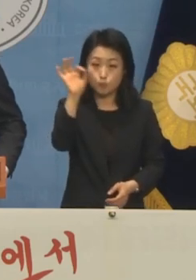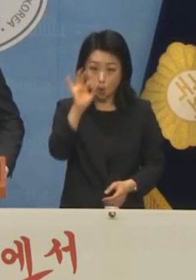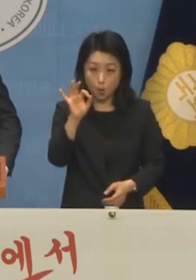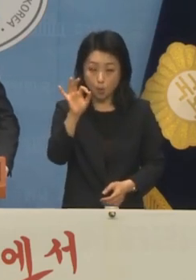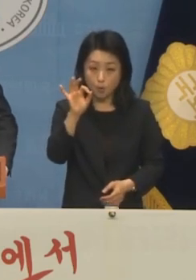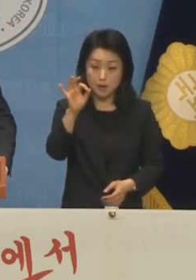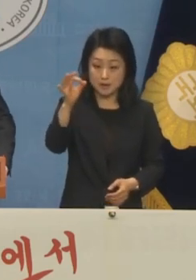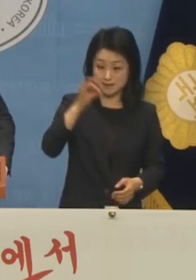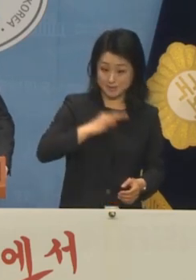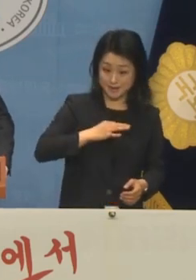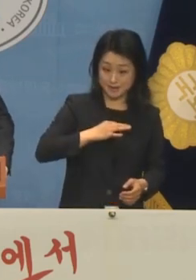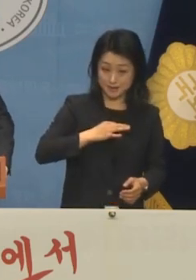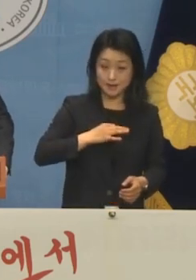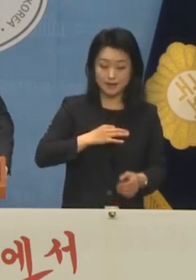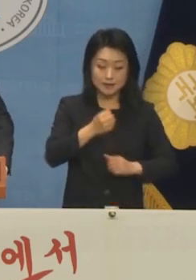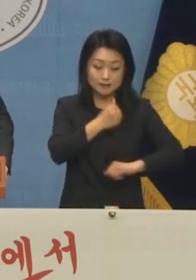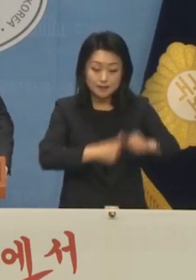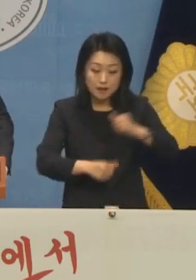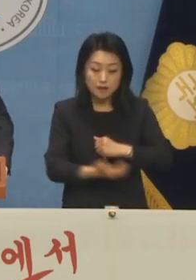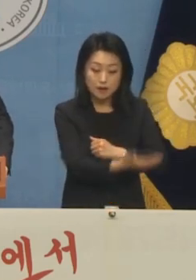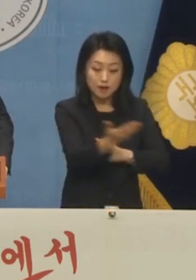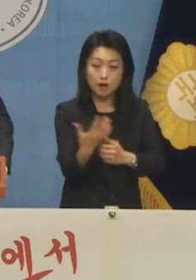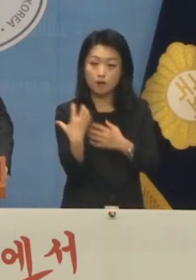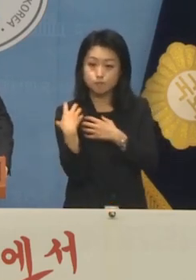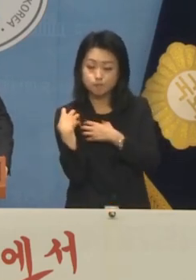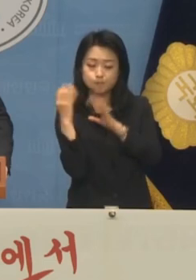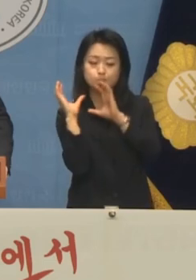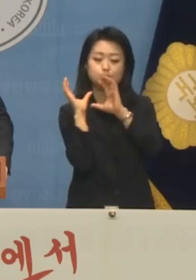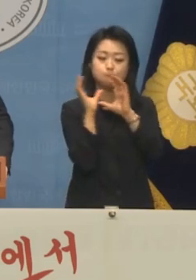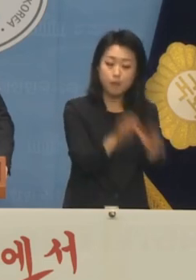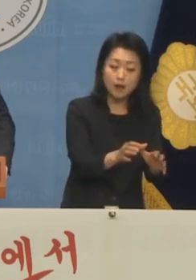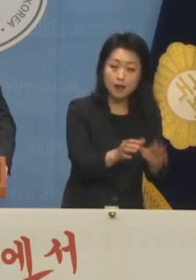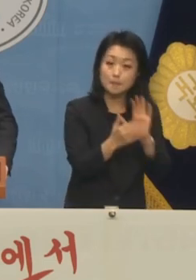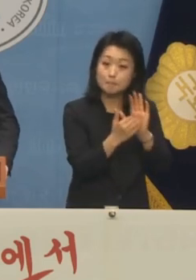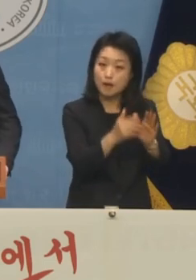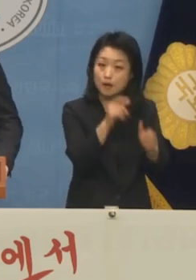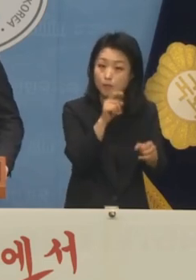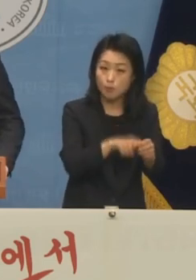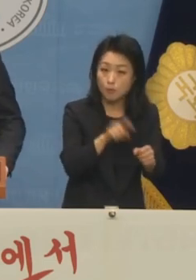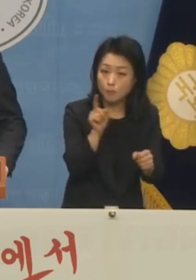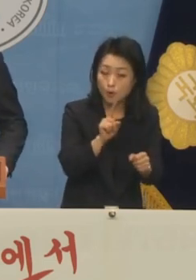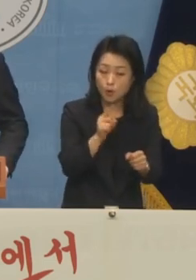지급하면서 후세대에게 부담을 전가하지 않기 위해서는